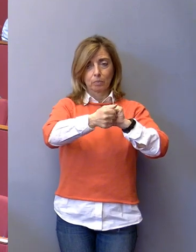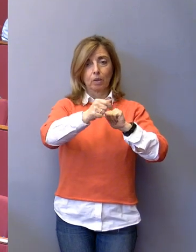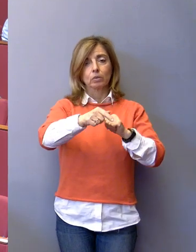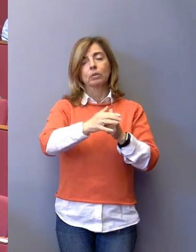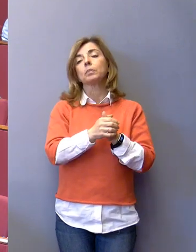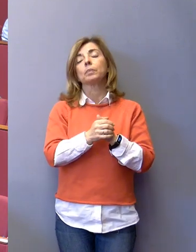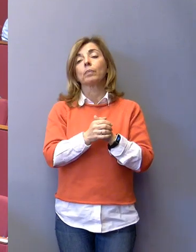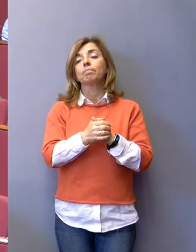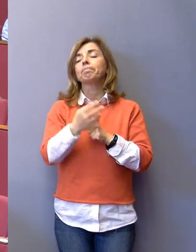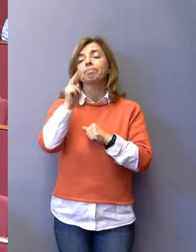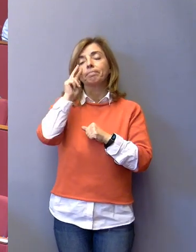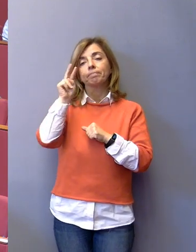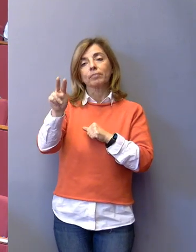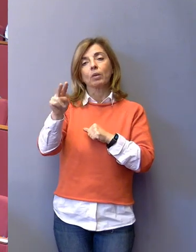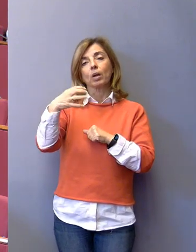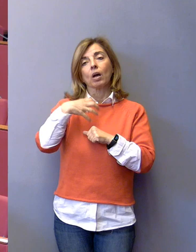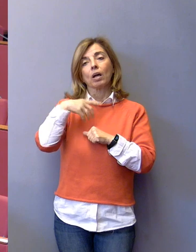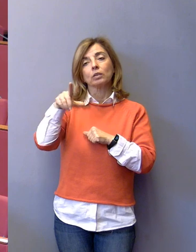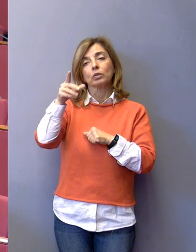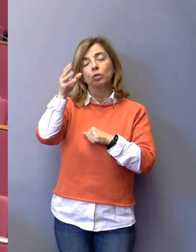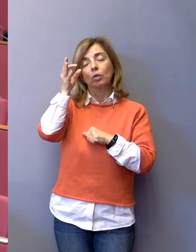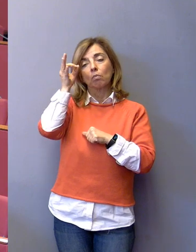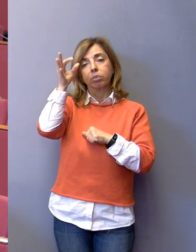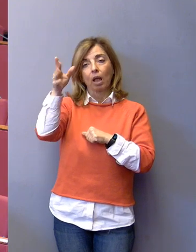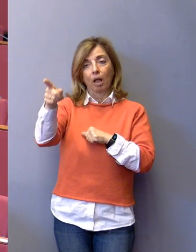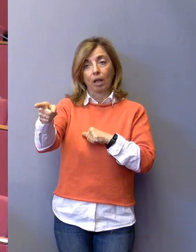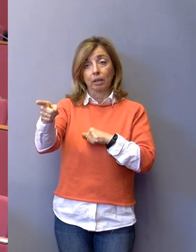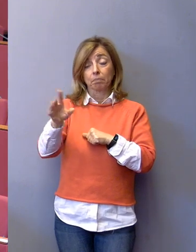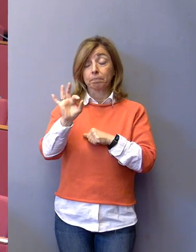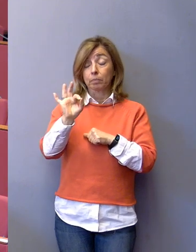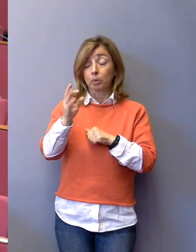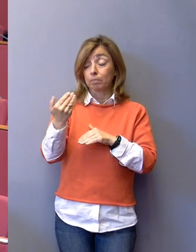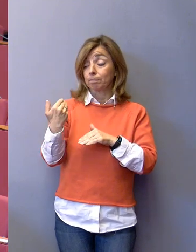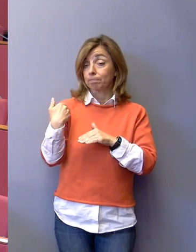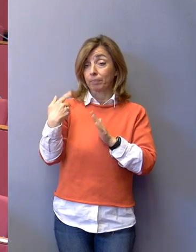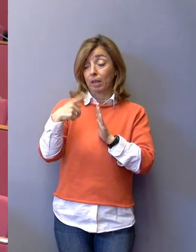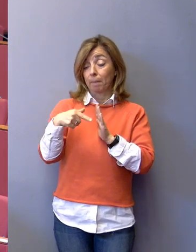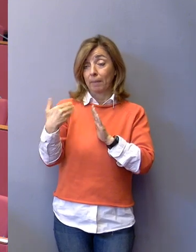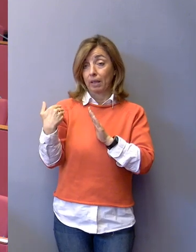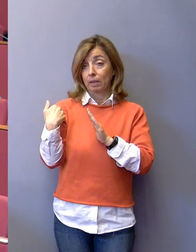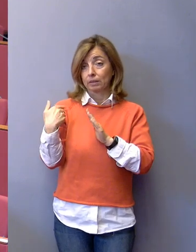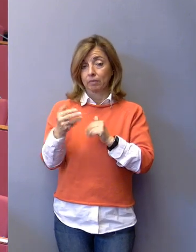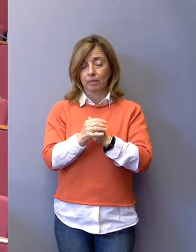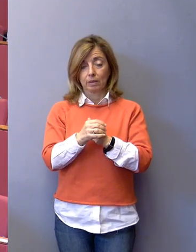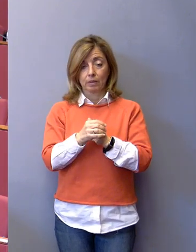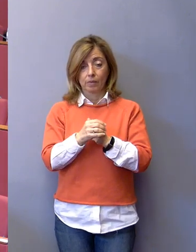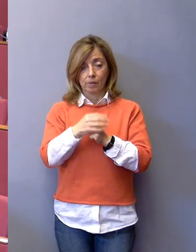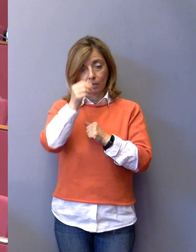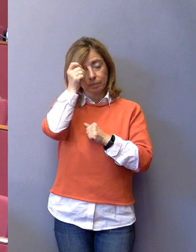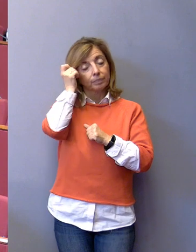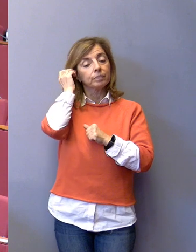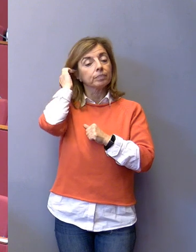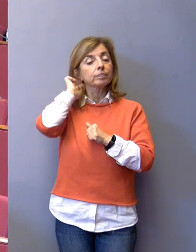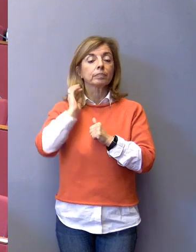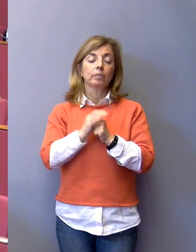pochi mesi fa ci siamo ritrovati a dover visto che di fatto la delibera e qui lo Cito nella